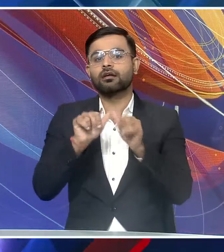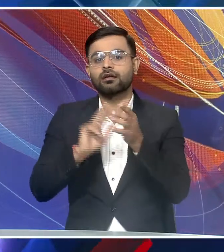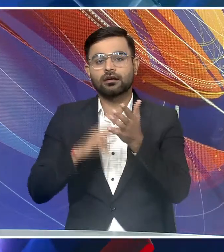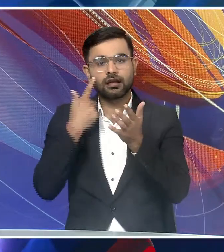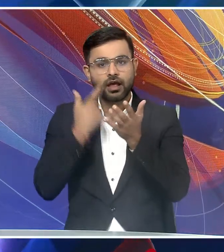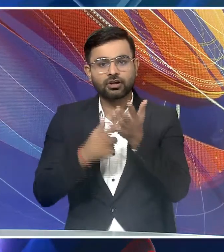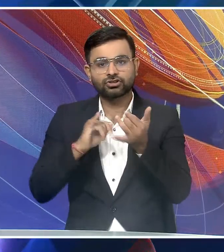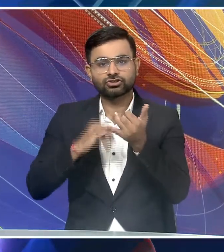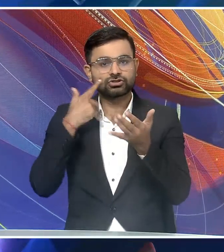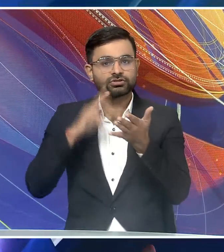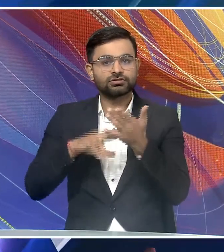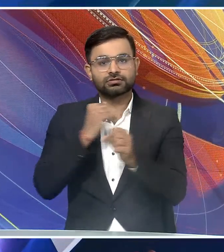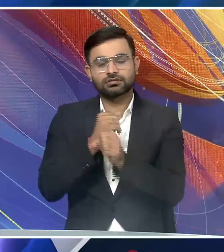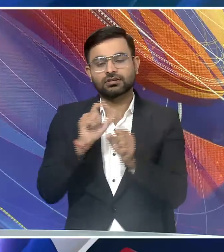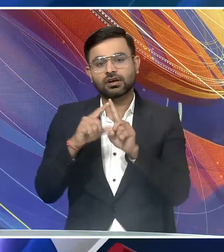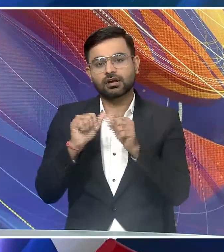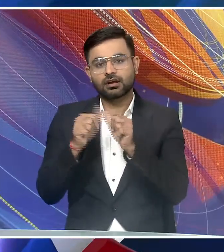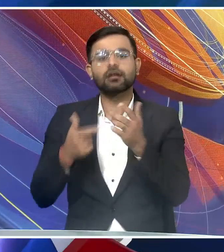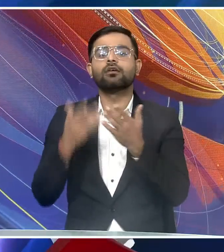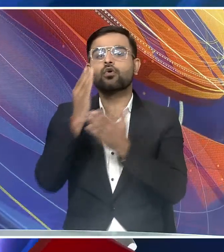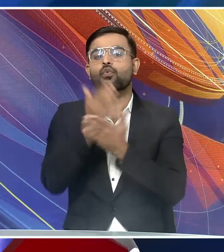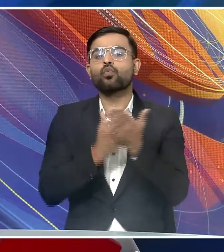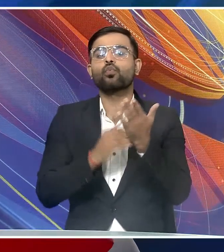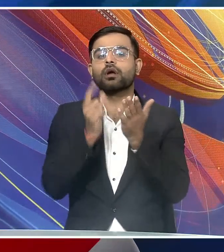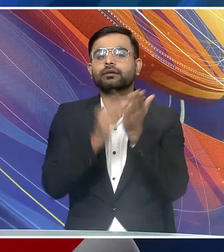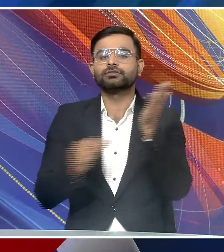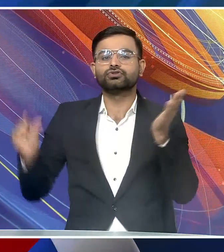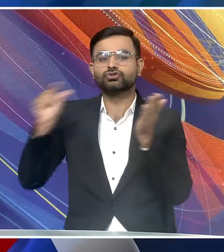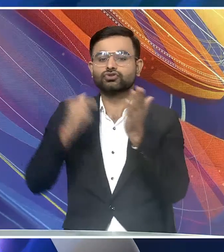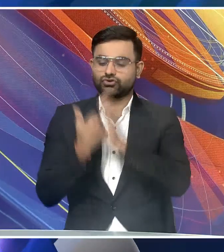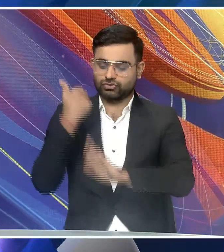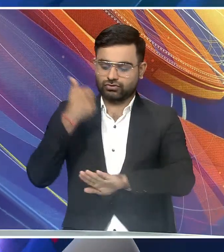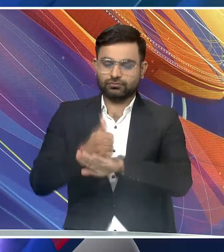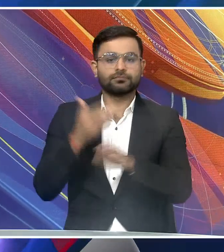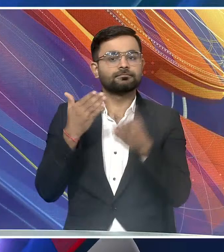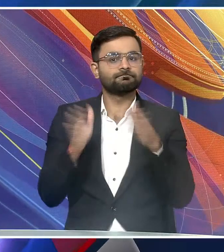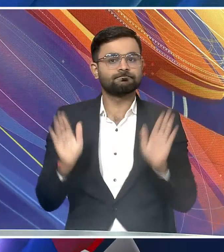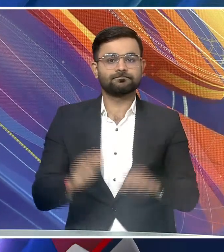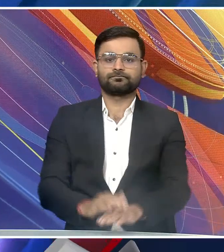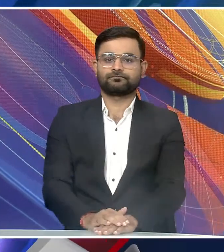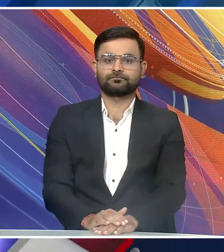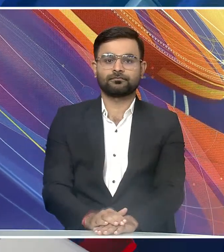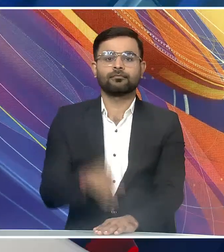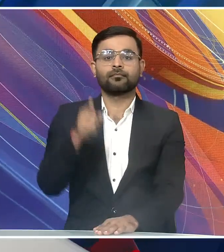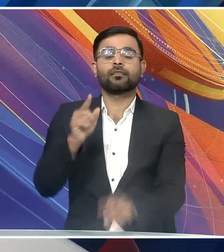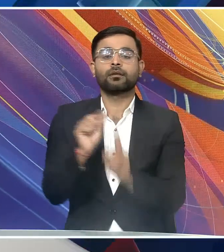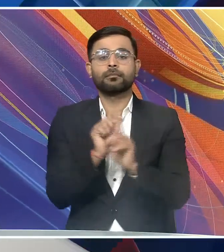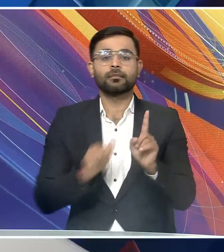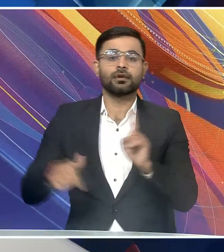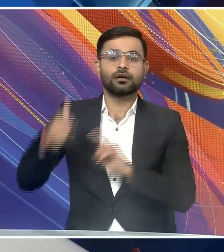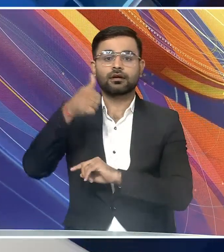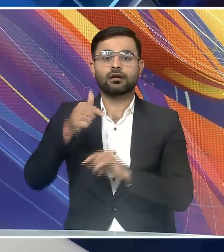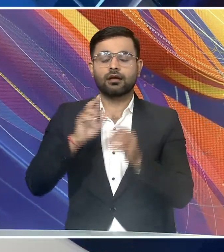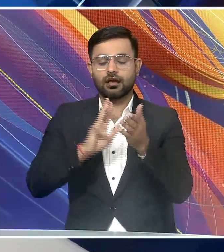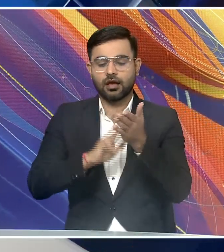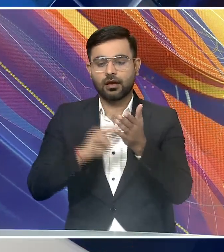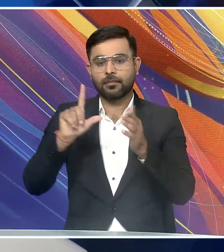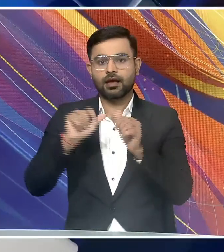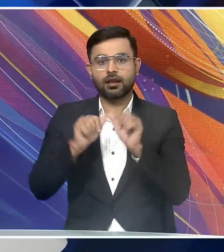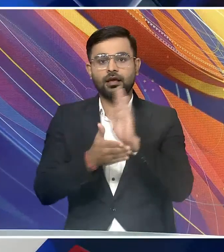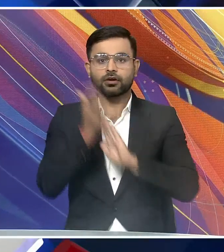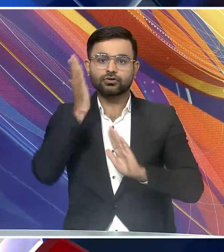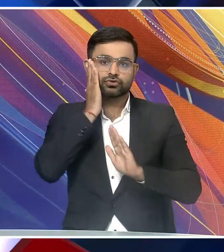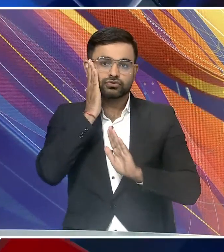में त्रिपुरा राष्ट्रीय विधि विश्वविद्यालय की आधारशिला भी रखेंगी। राष्ट्रपति अगरतला में एमएलए हॉस्टल